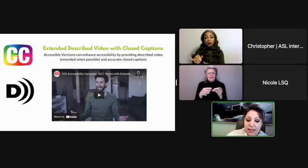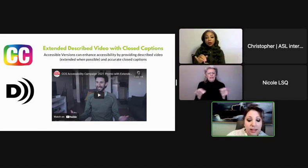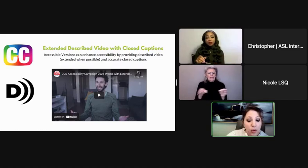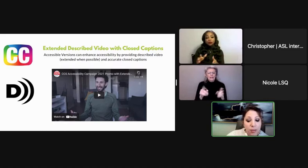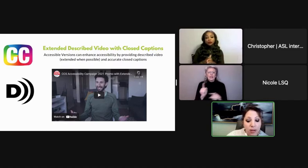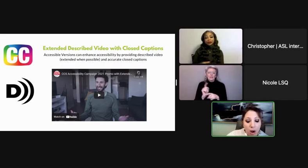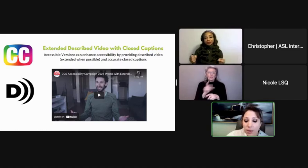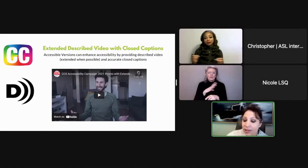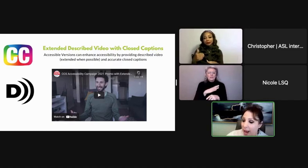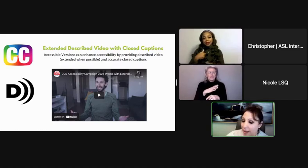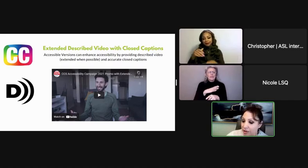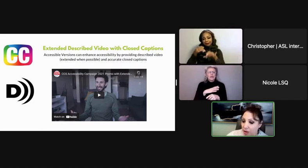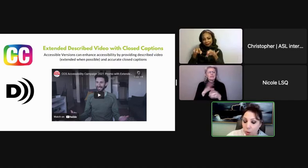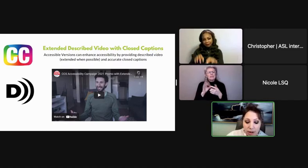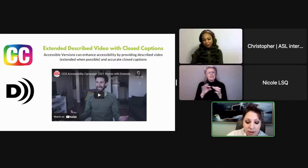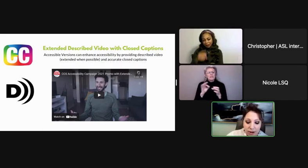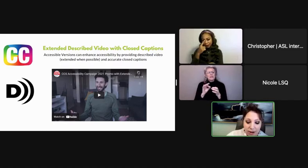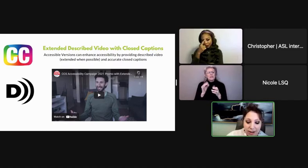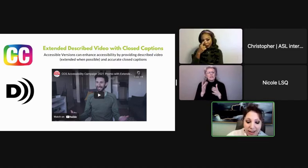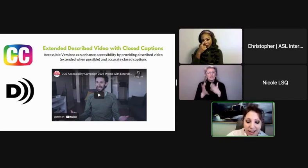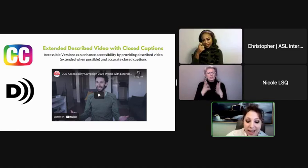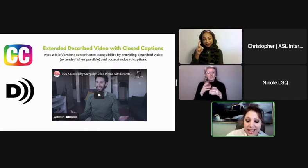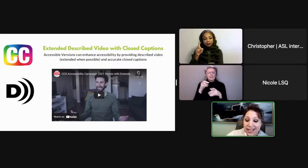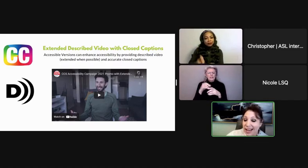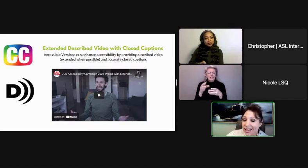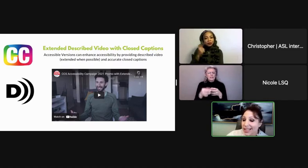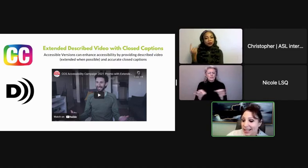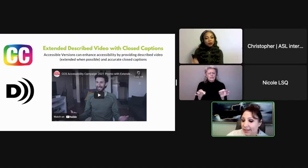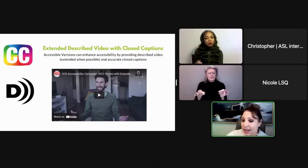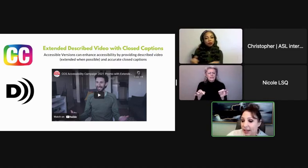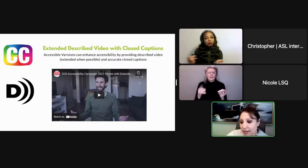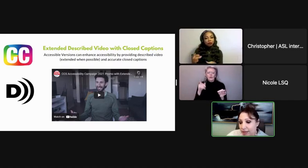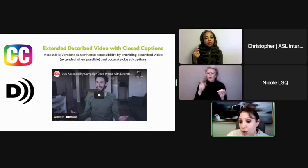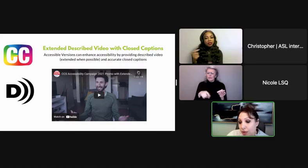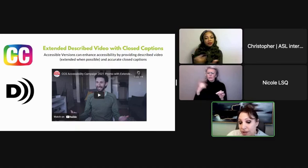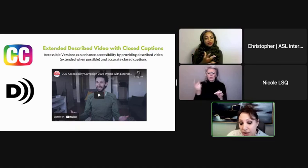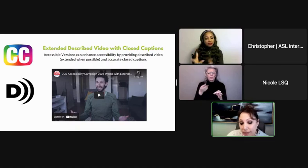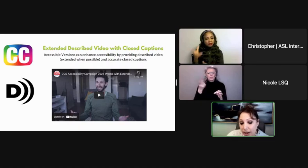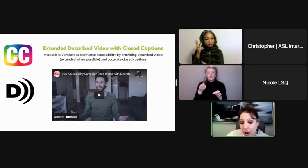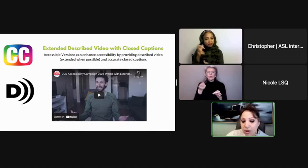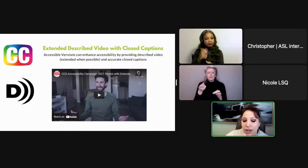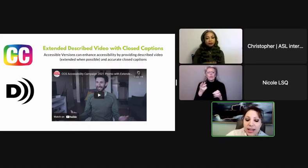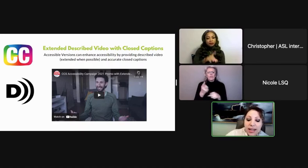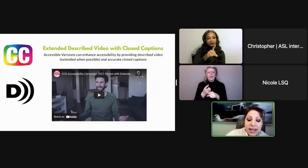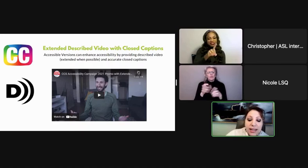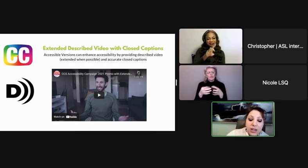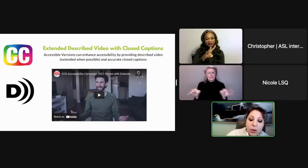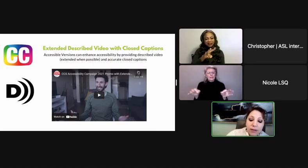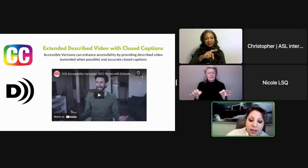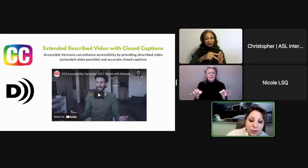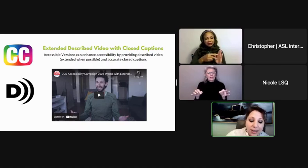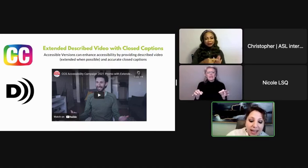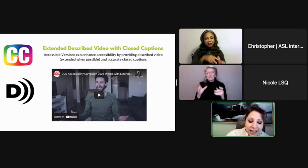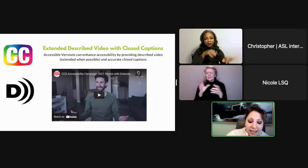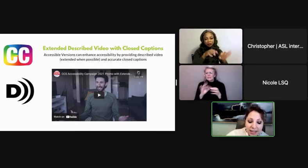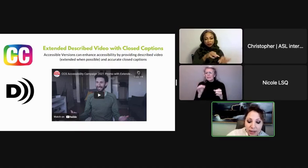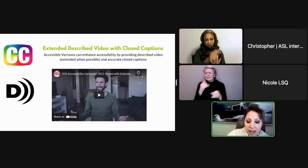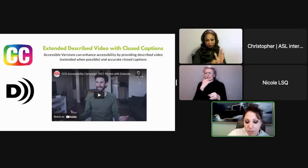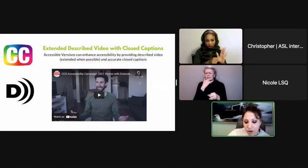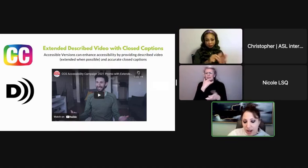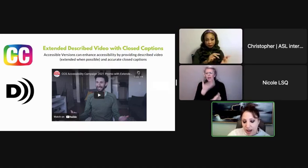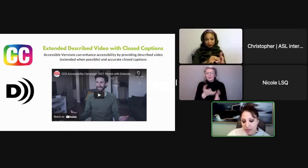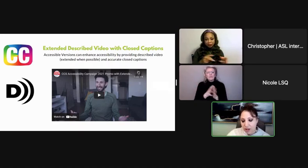sûr, il y a une description des gestes dans les sous-titres parce qu'on doit toujours faire des sous-titres qui décrivent ce qui se passe.